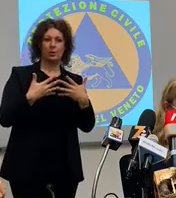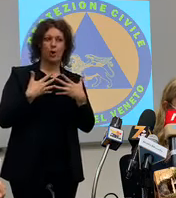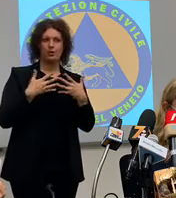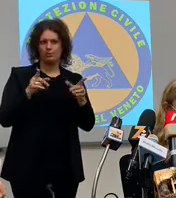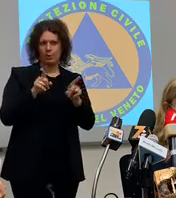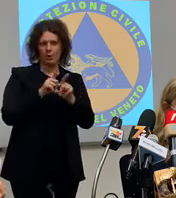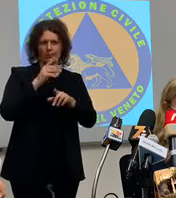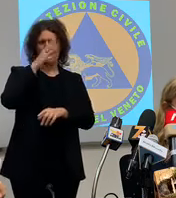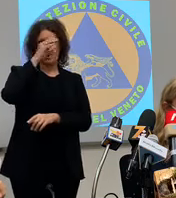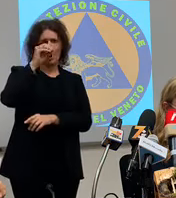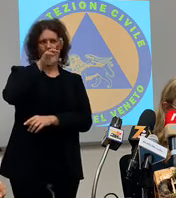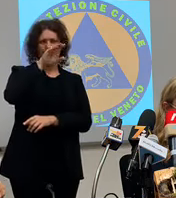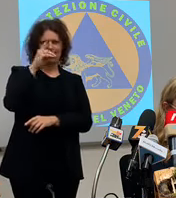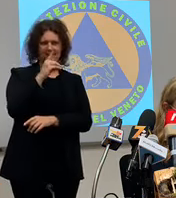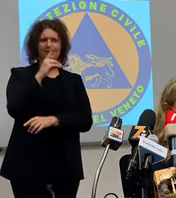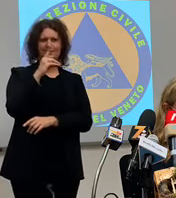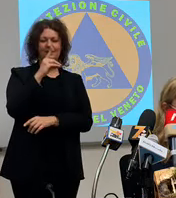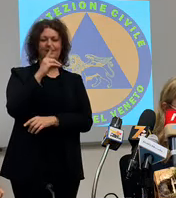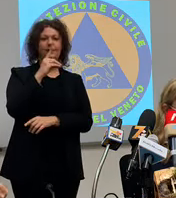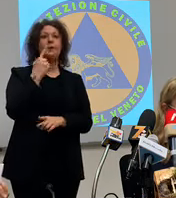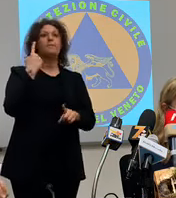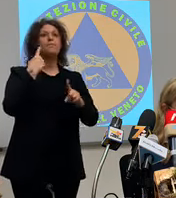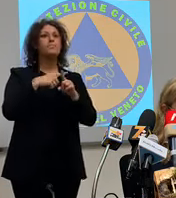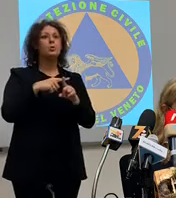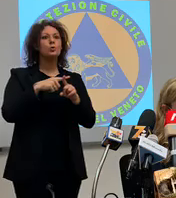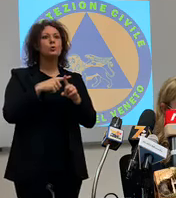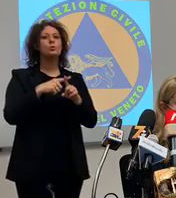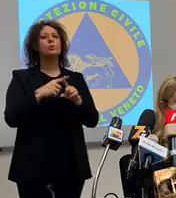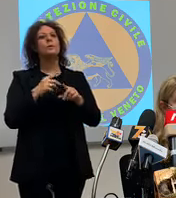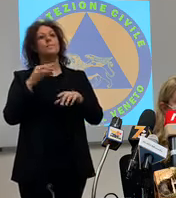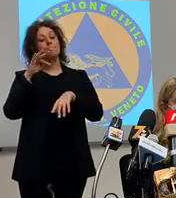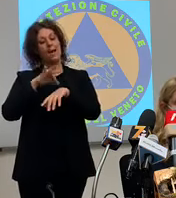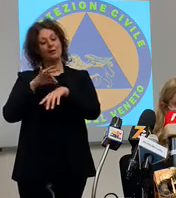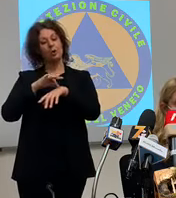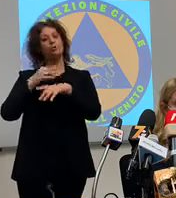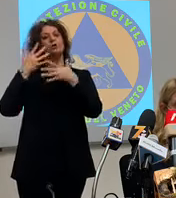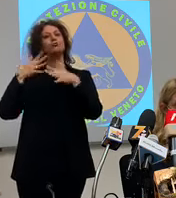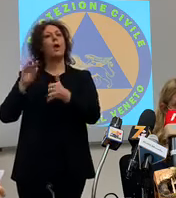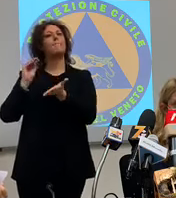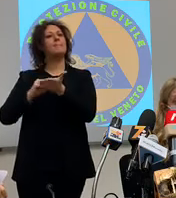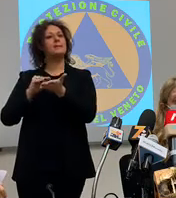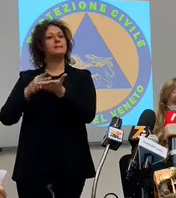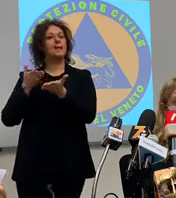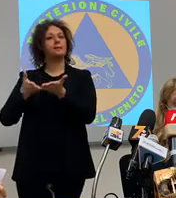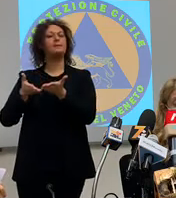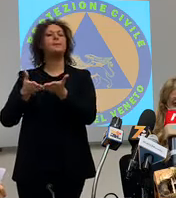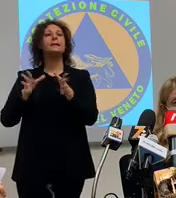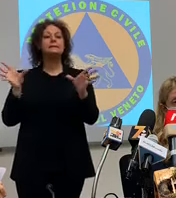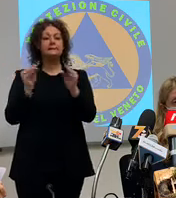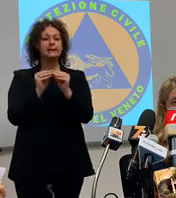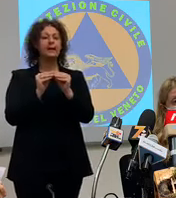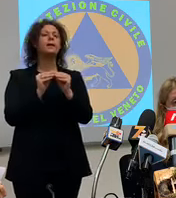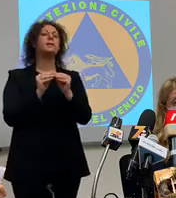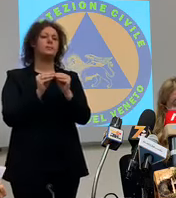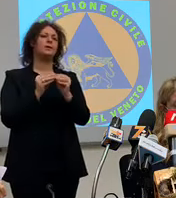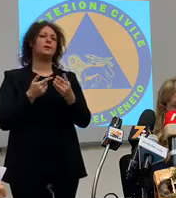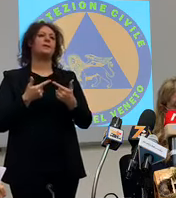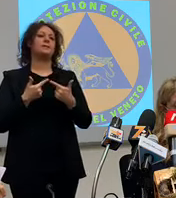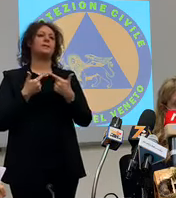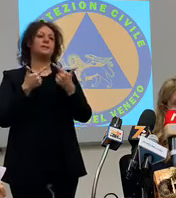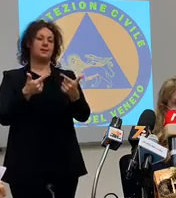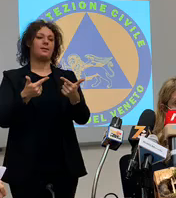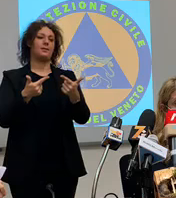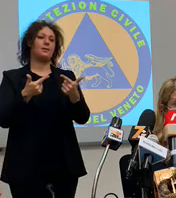ad una condizione di rischio di una patologia cronica diventa veramente un fattore molto importante che porta